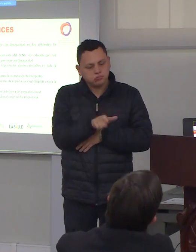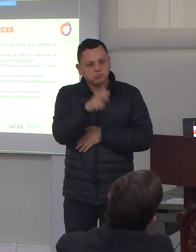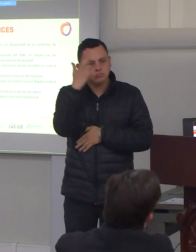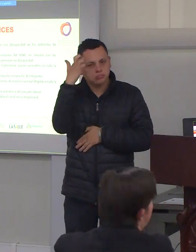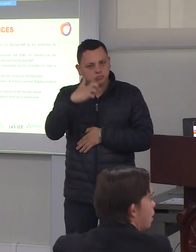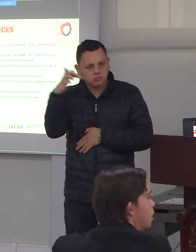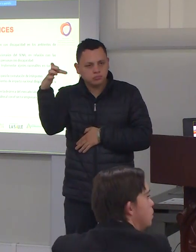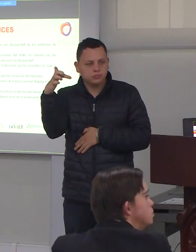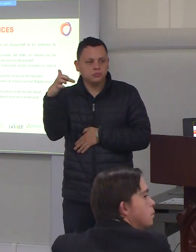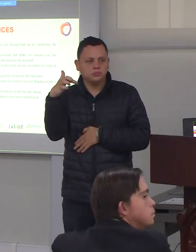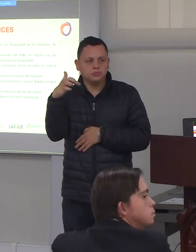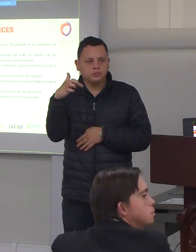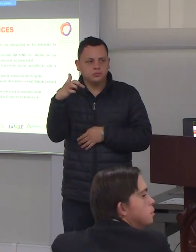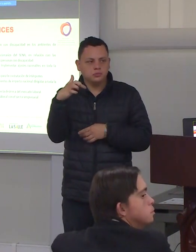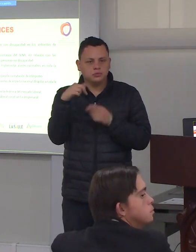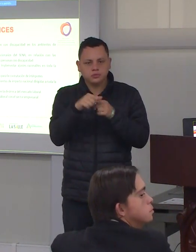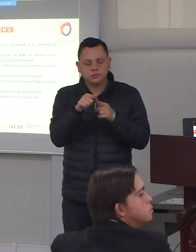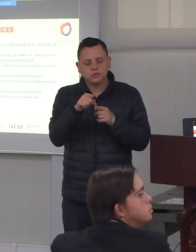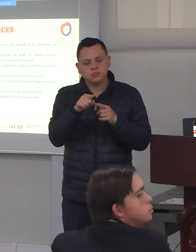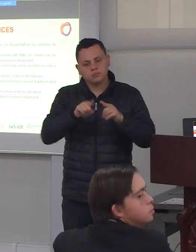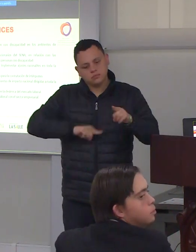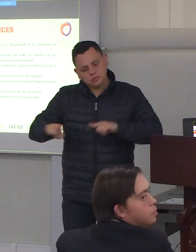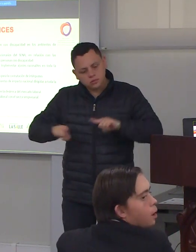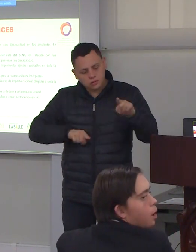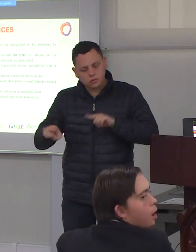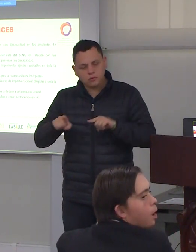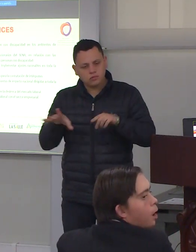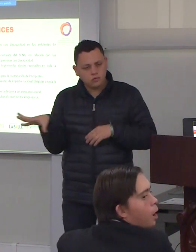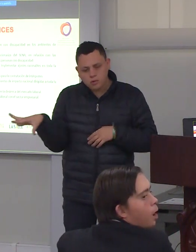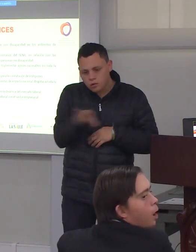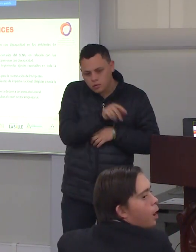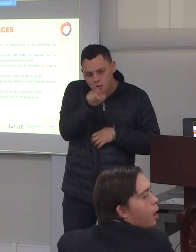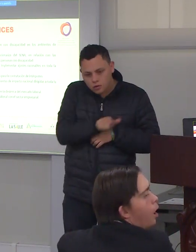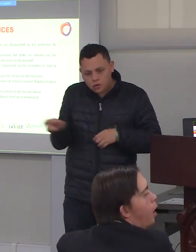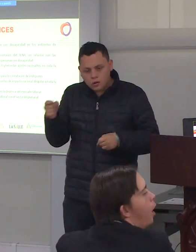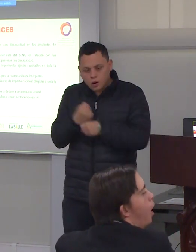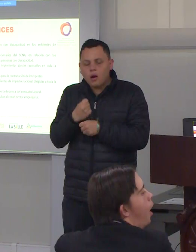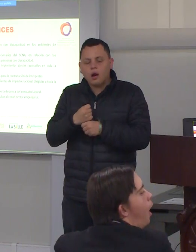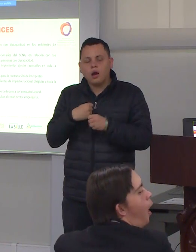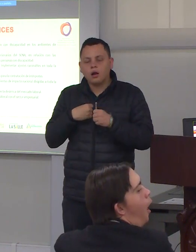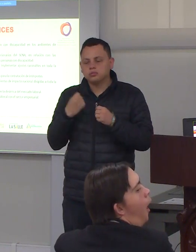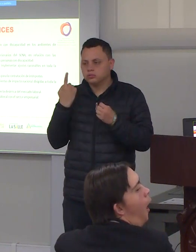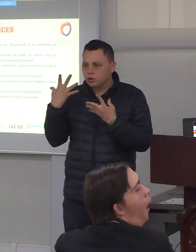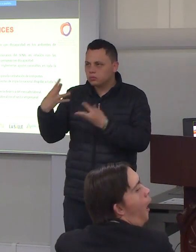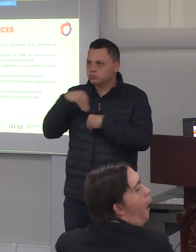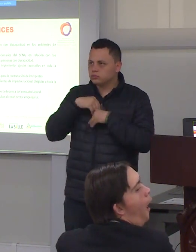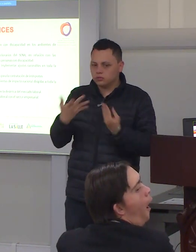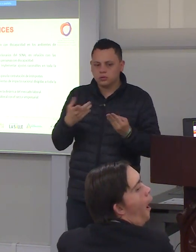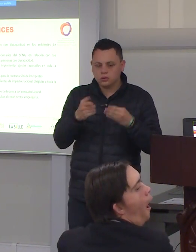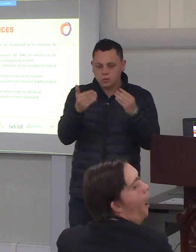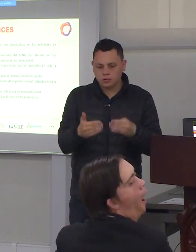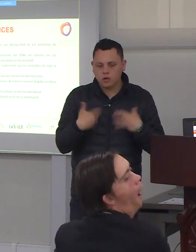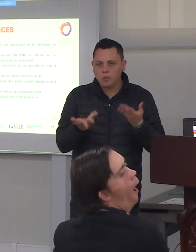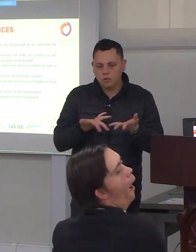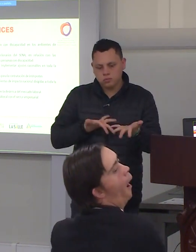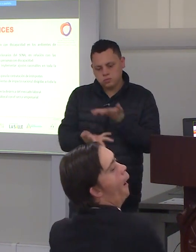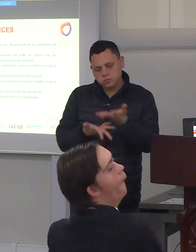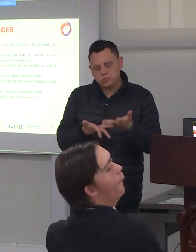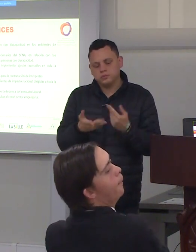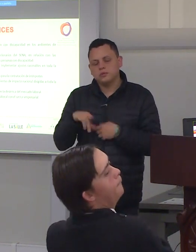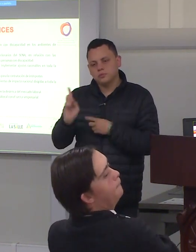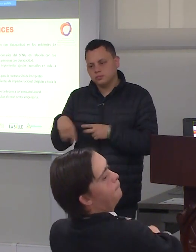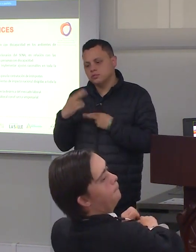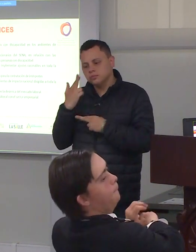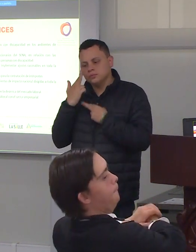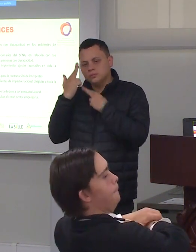de salud personal administrativa en general. La necesidad y el reconocimiento y la